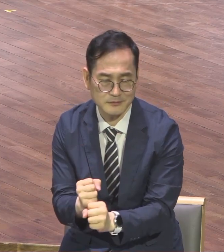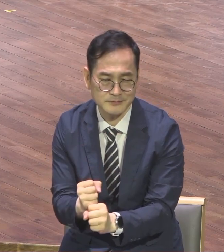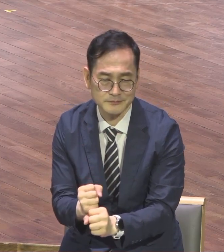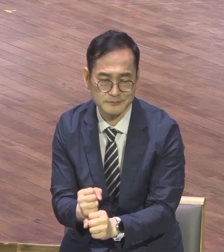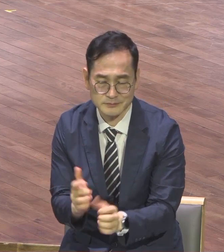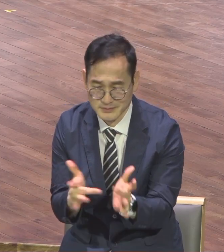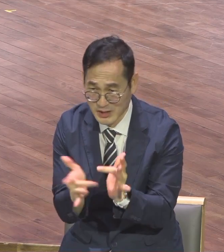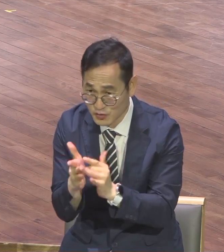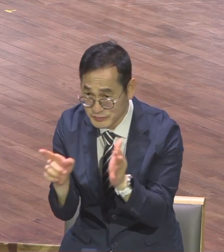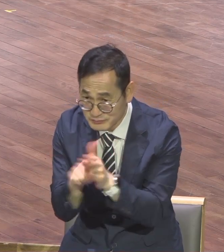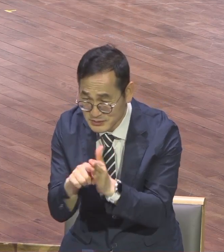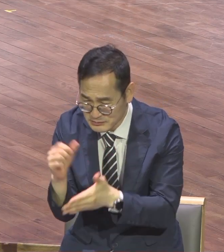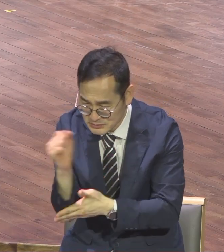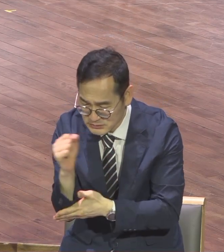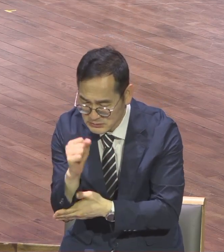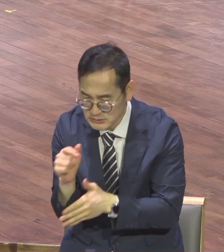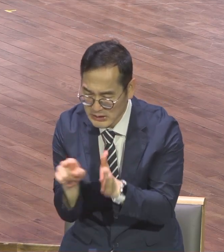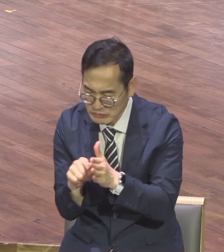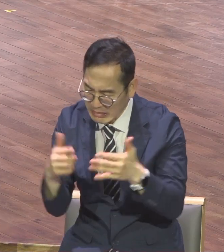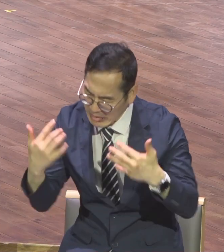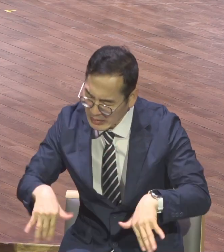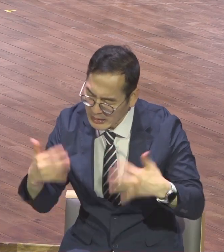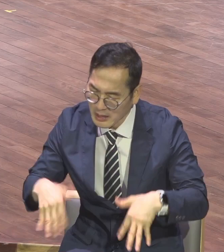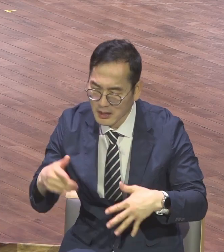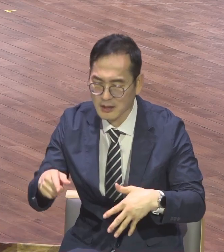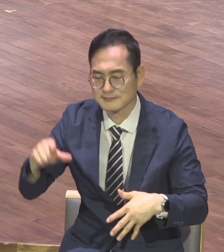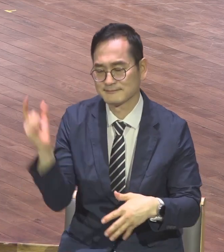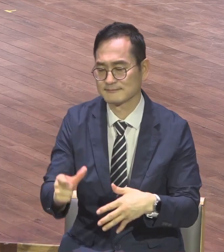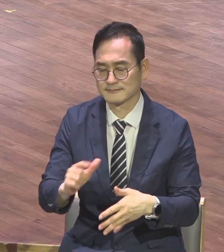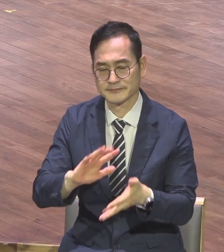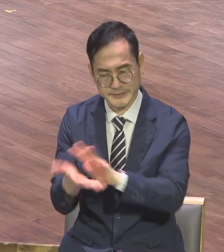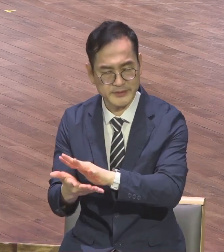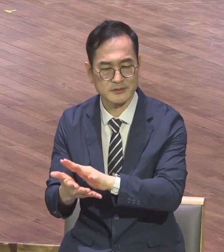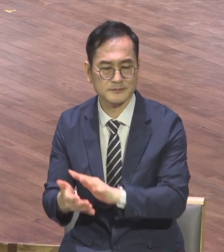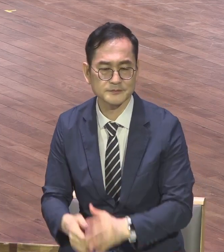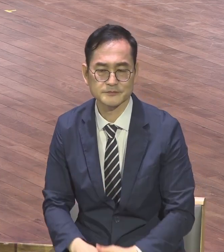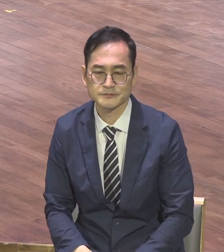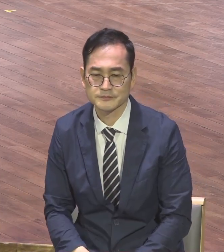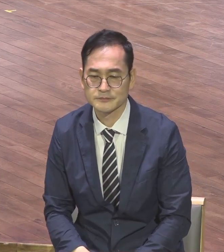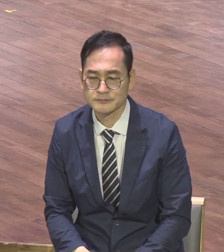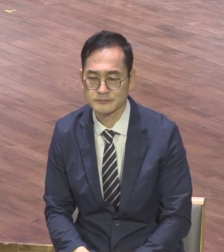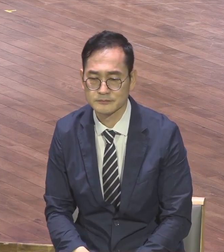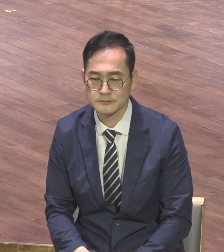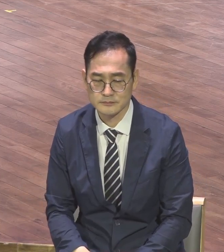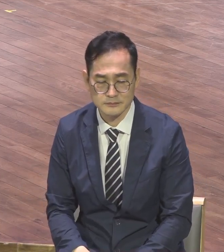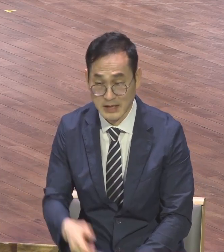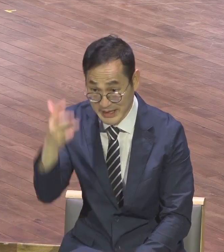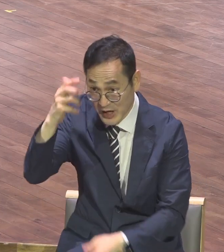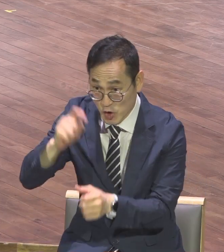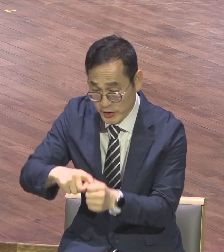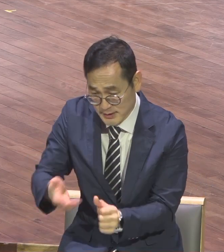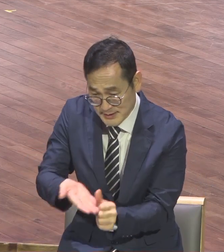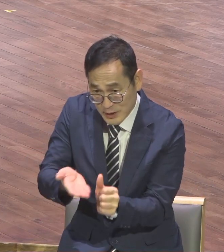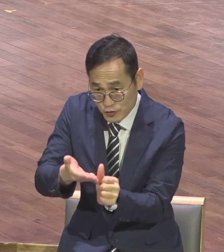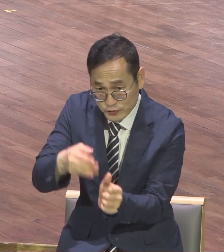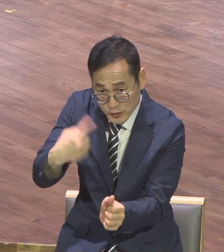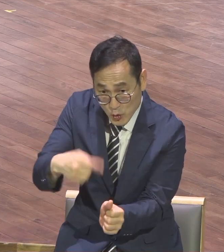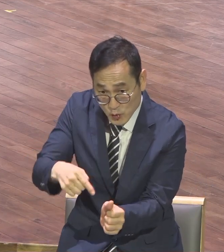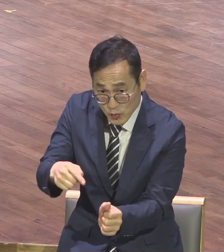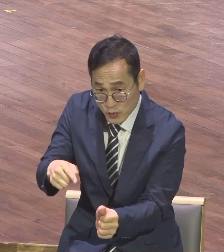3.1조 3운동이에요. 양육, 이 영적 양육은 어느 한 사람이 하는 게 아니잖아요. 영적 양육이라는 게.